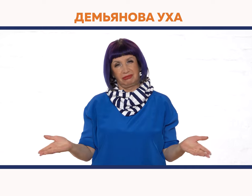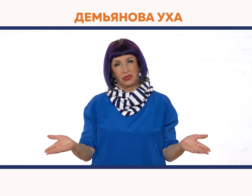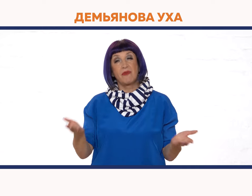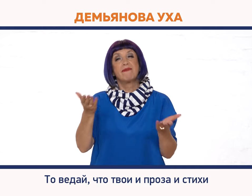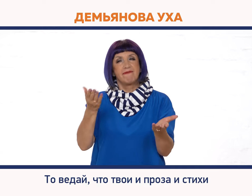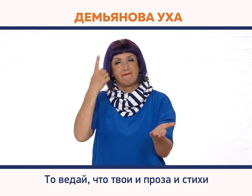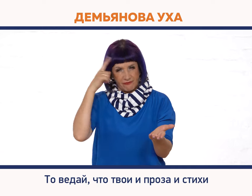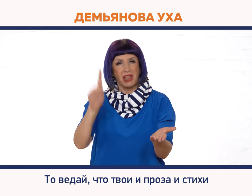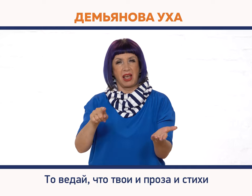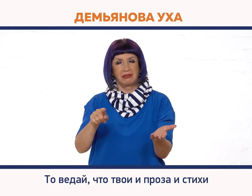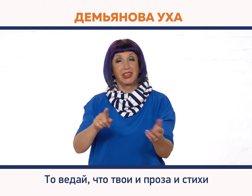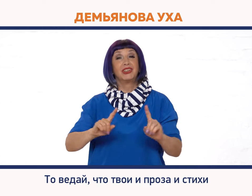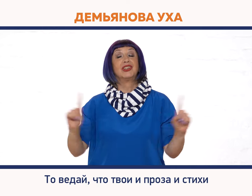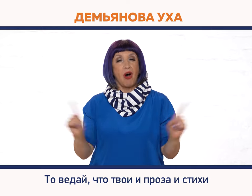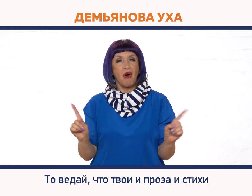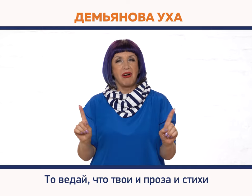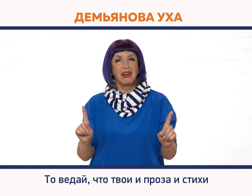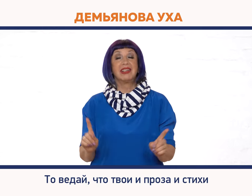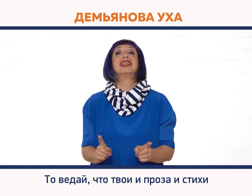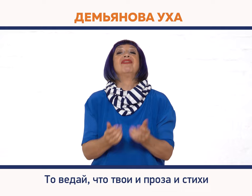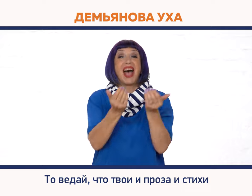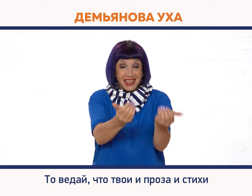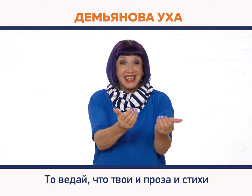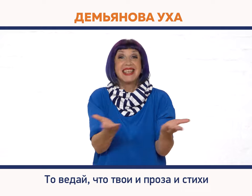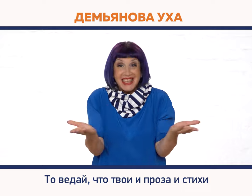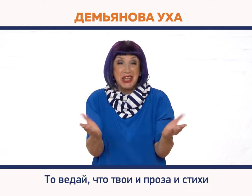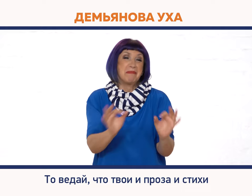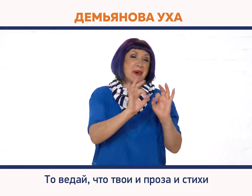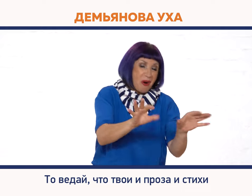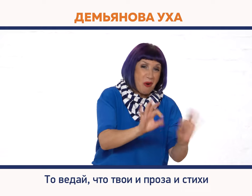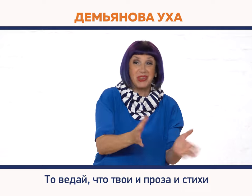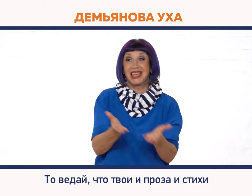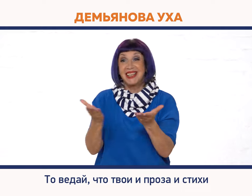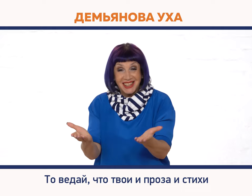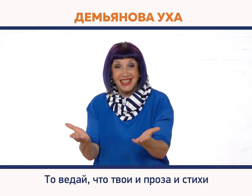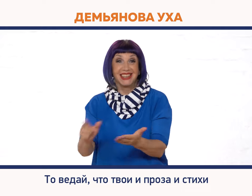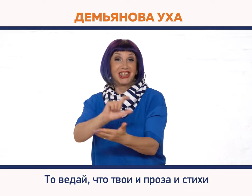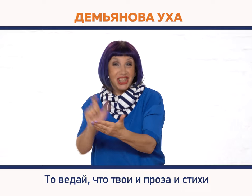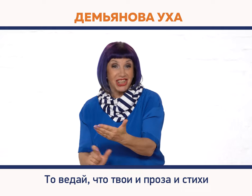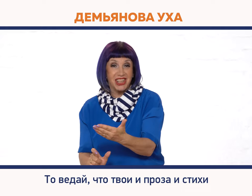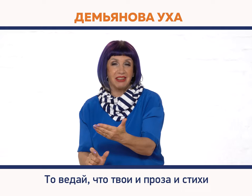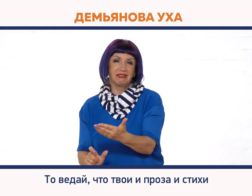жалеешь, то ведай, что твои и проза, и стихи